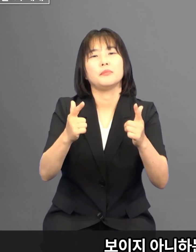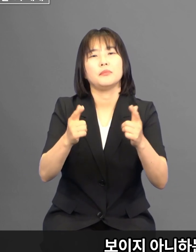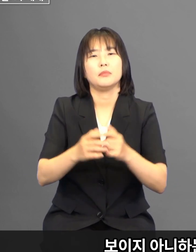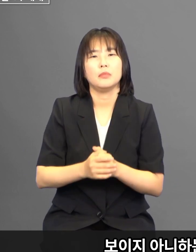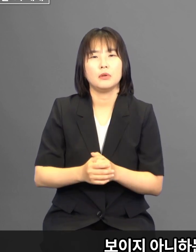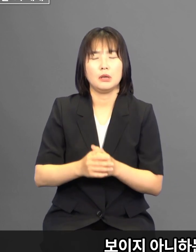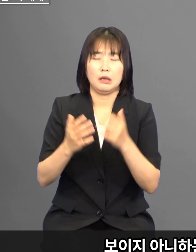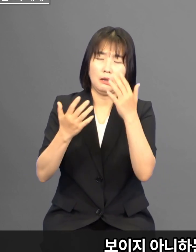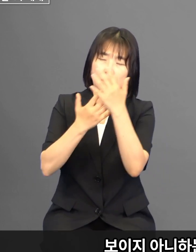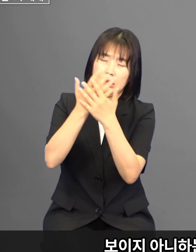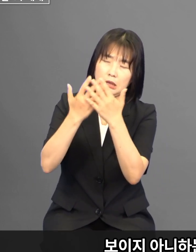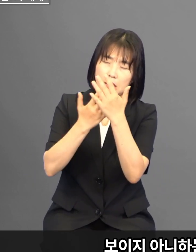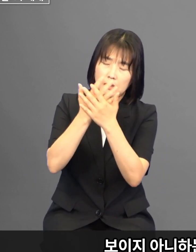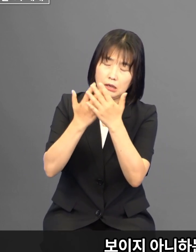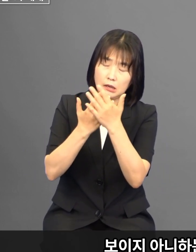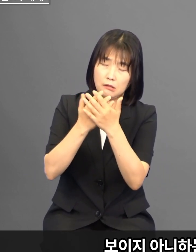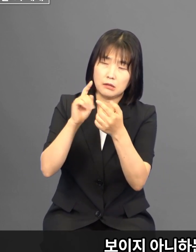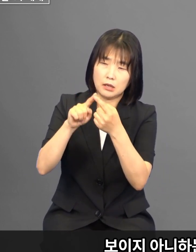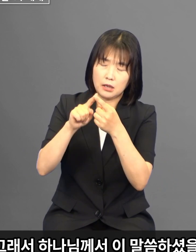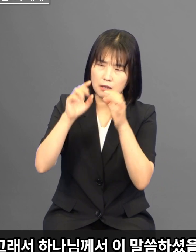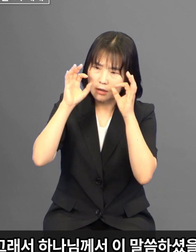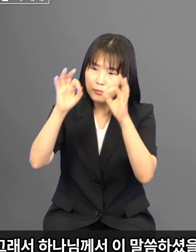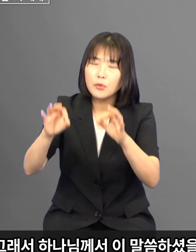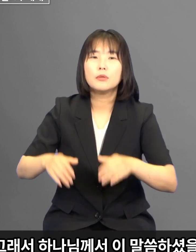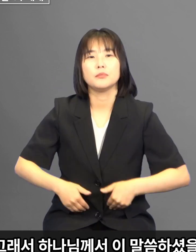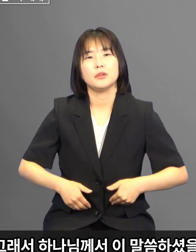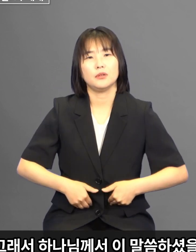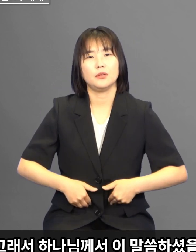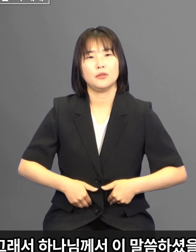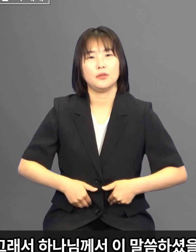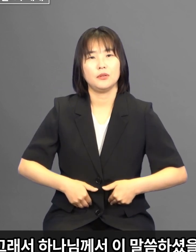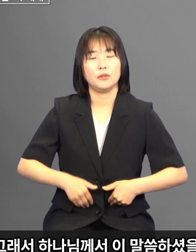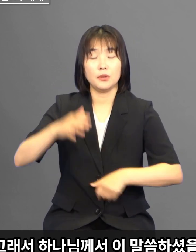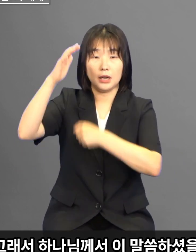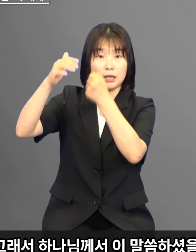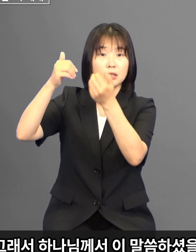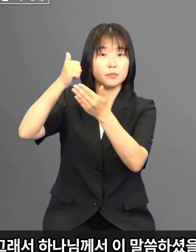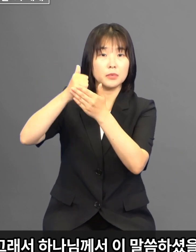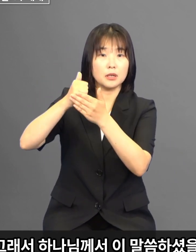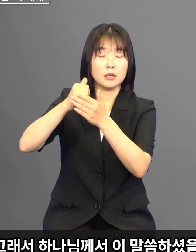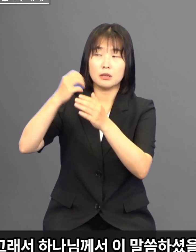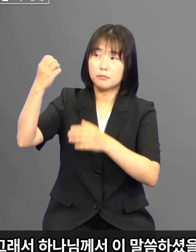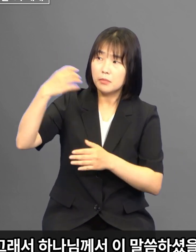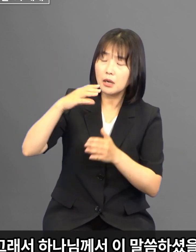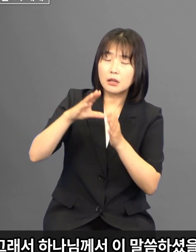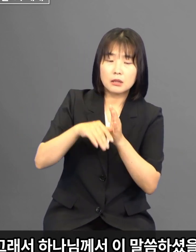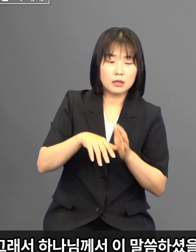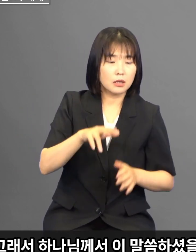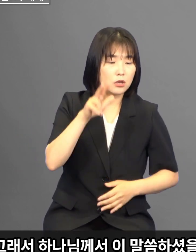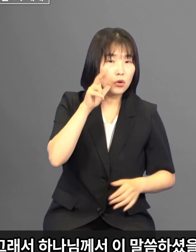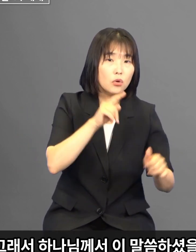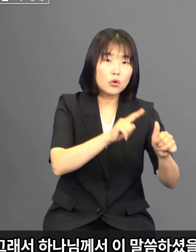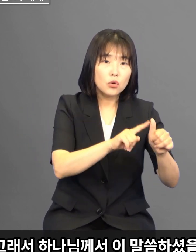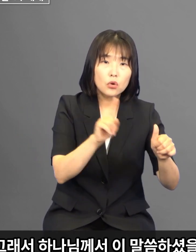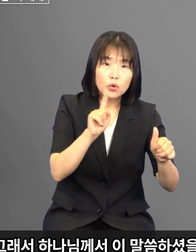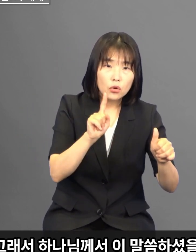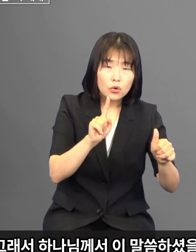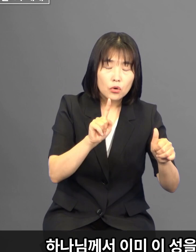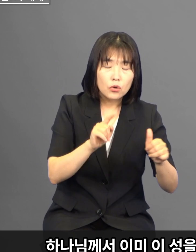보이지 아니하는 실상을 바라보는 것이죠. 그래서 하나님께서 이 말씀하셨을 때 여호수아가 어떻게 합니까?